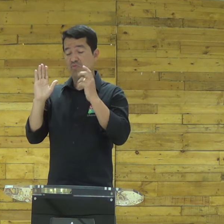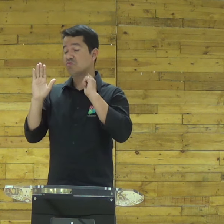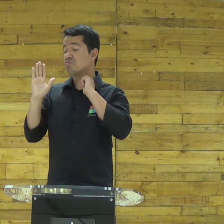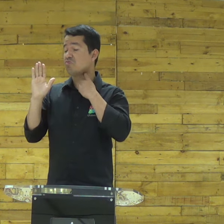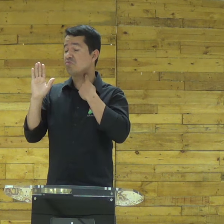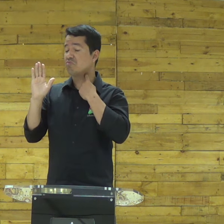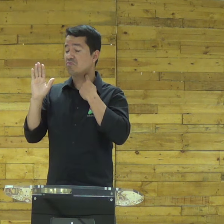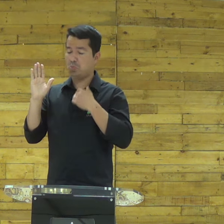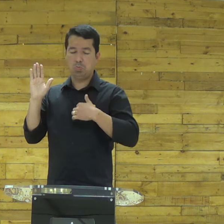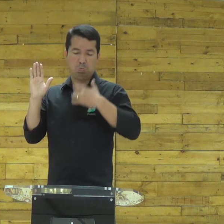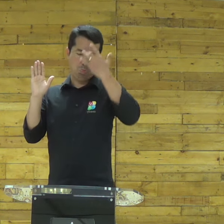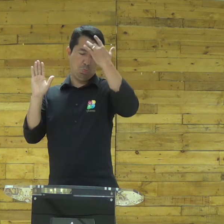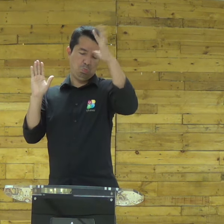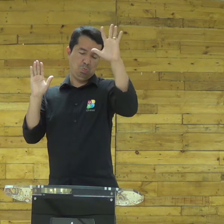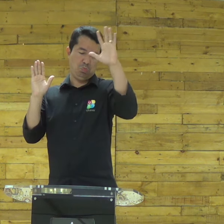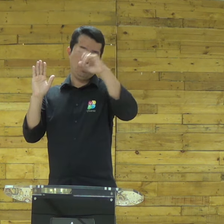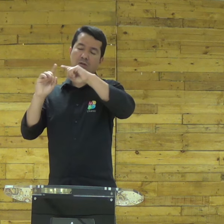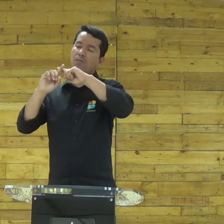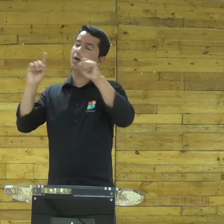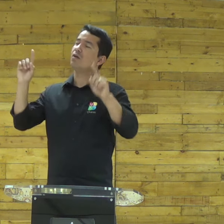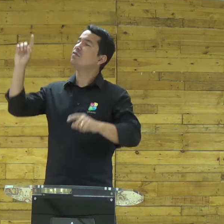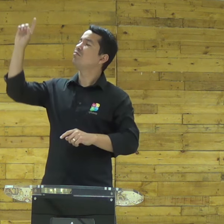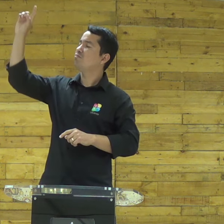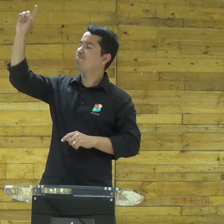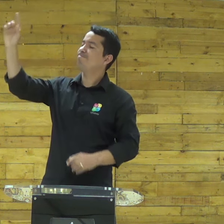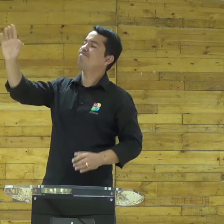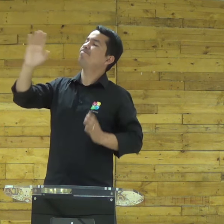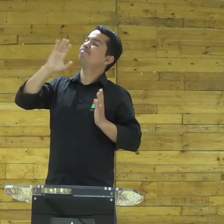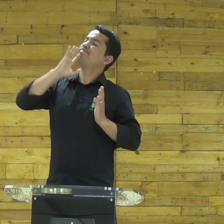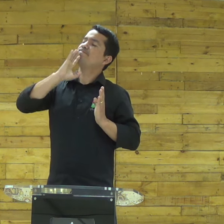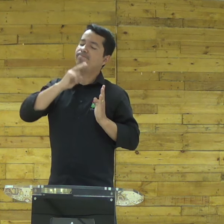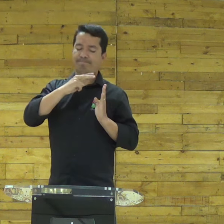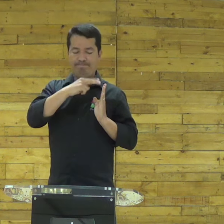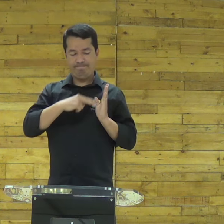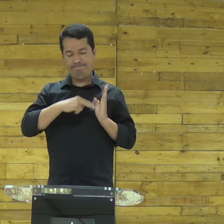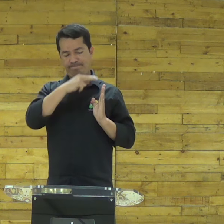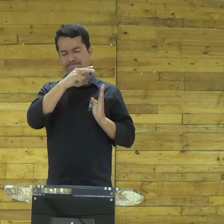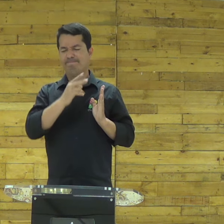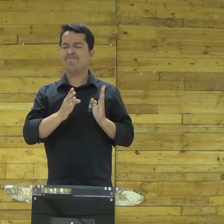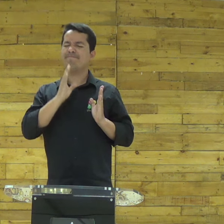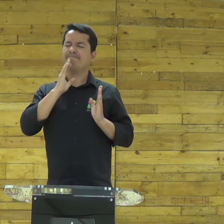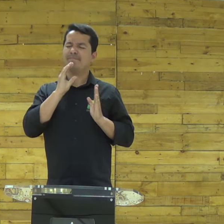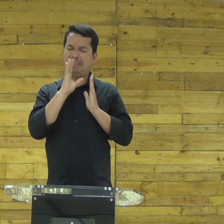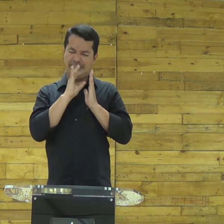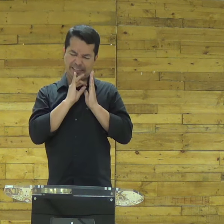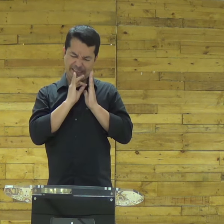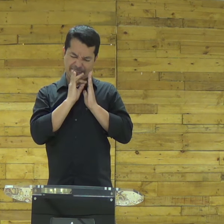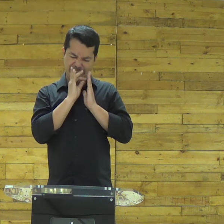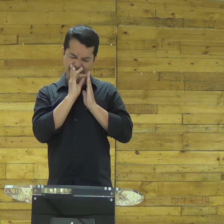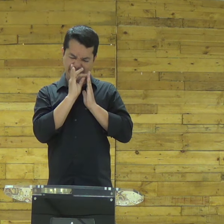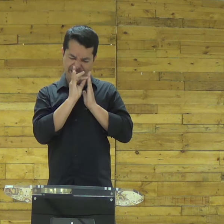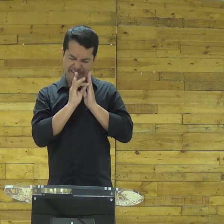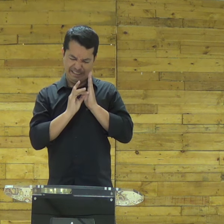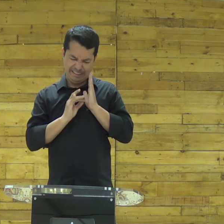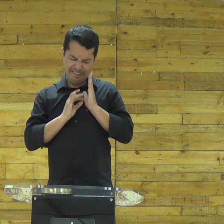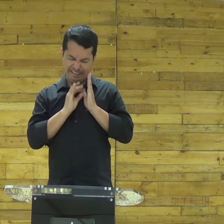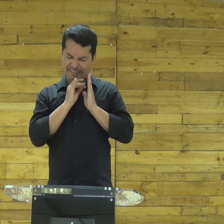coração delas eu não sei o que há nele mas o senhor conhece a vida de cada um em